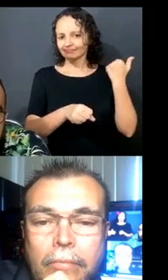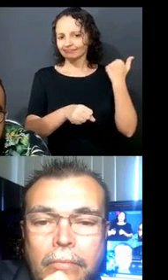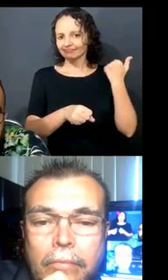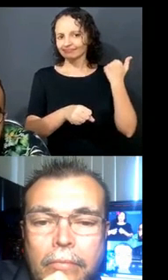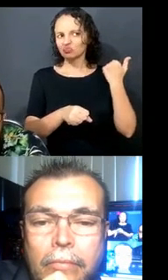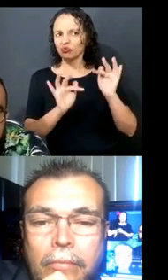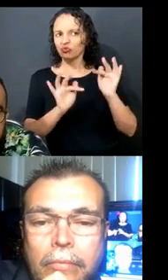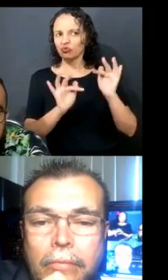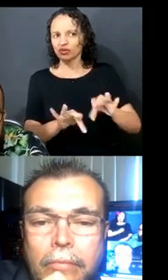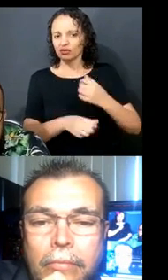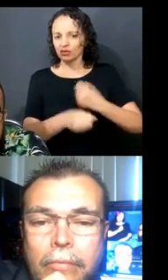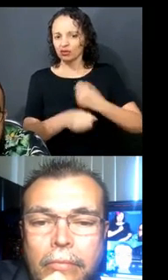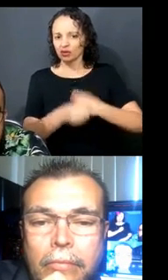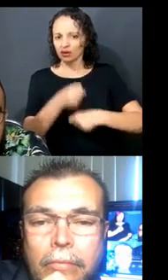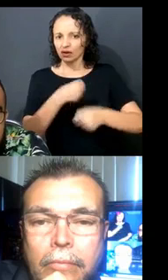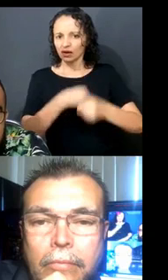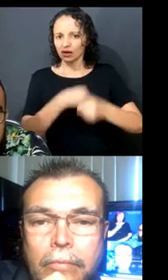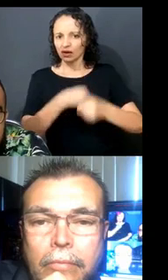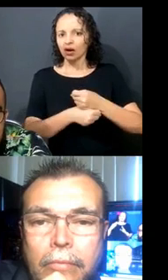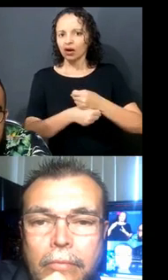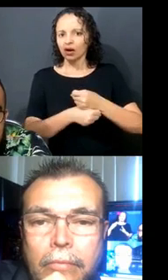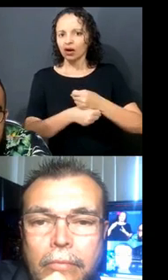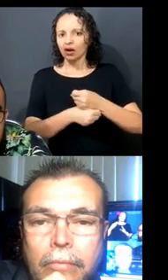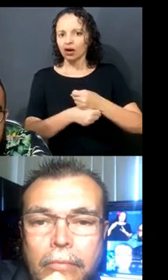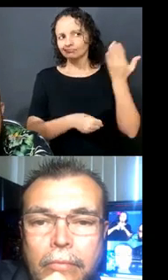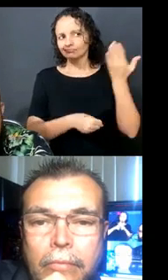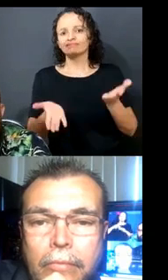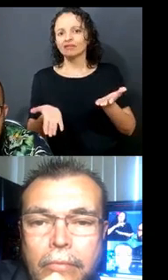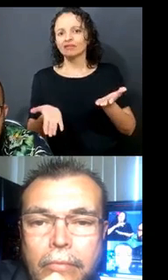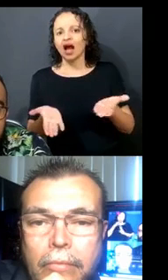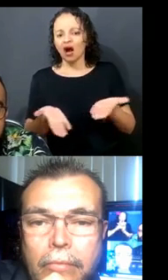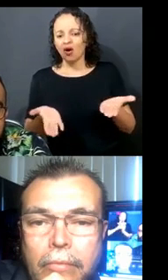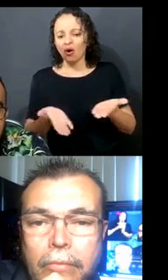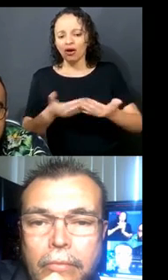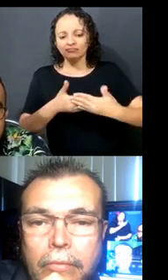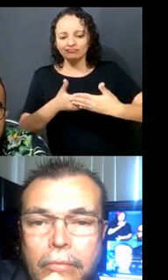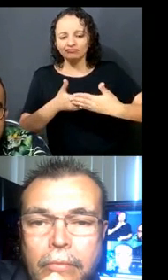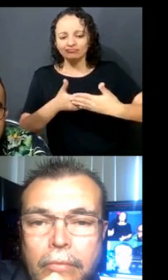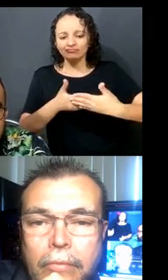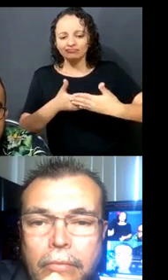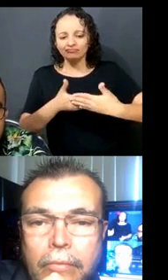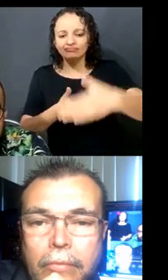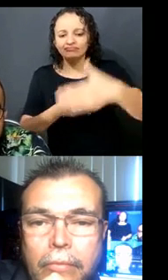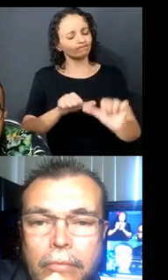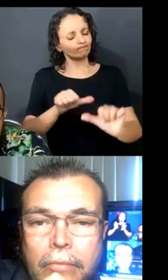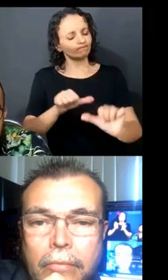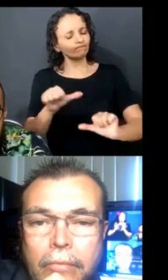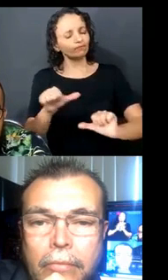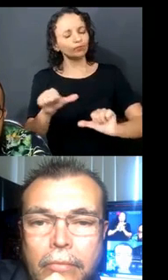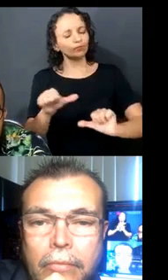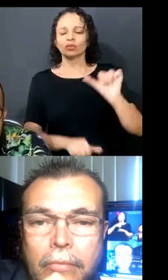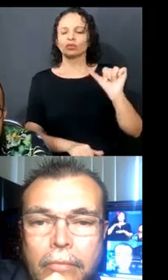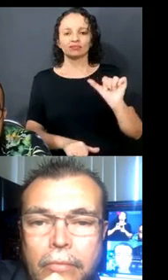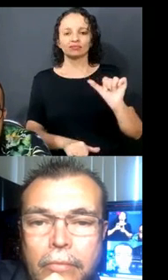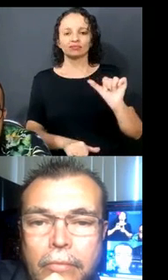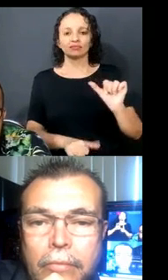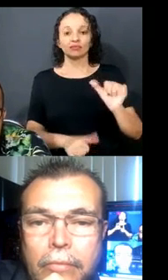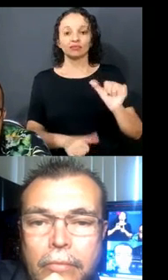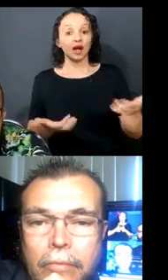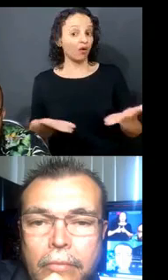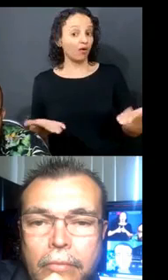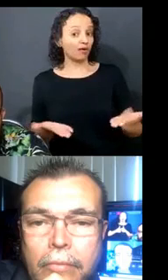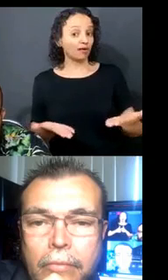passado, ele, quando passar essa crise, o mundo não vai voltar. E aí fica a